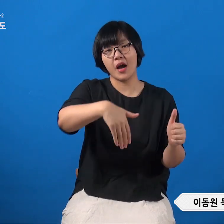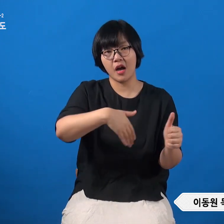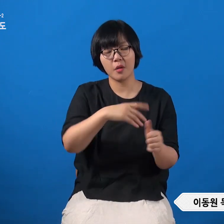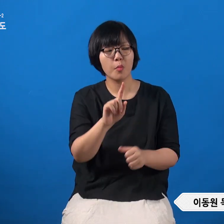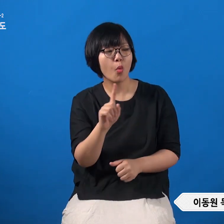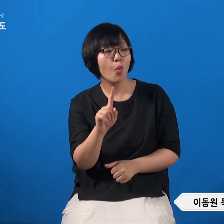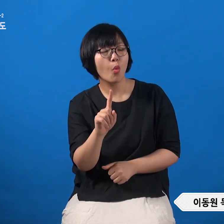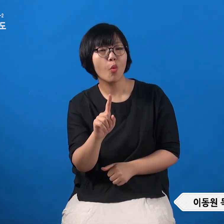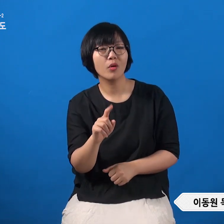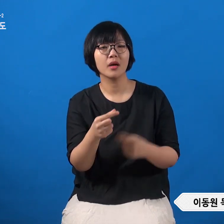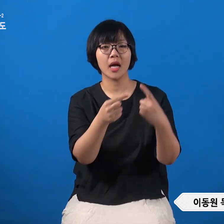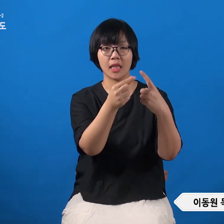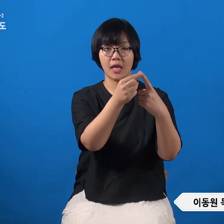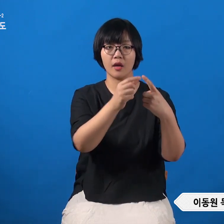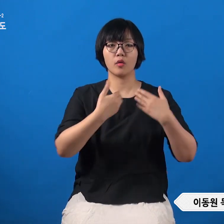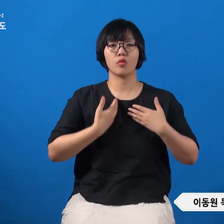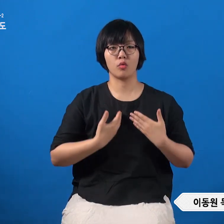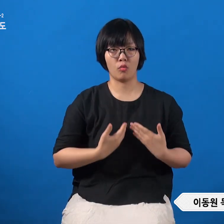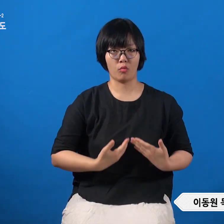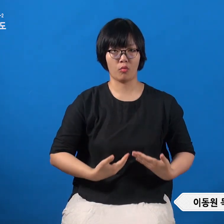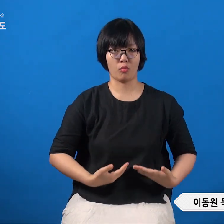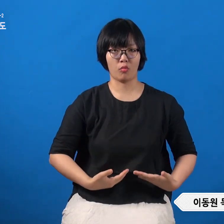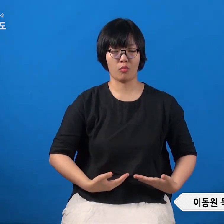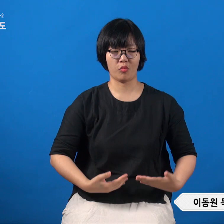되느냐. 두 가지 단어가 나와요. 고요하고